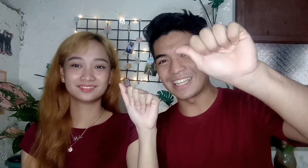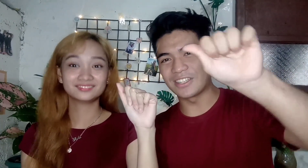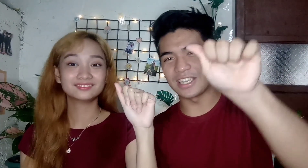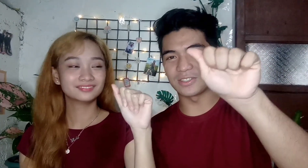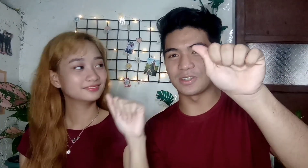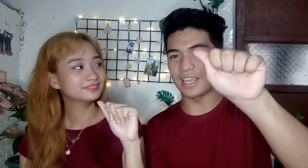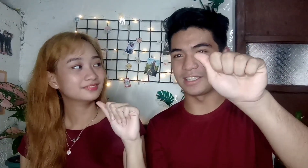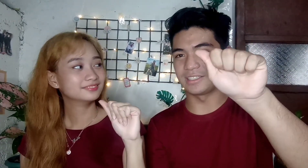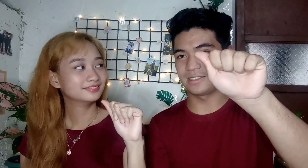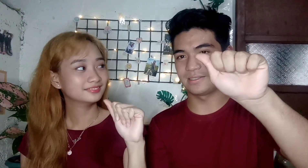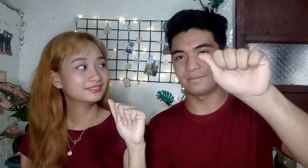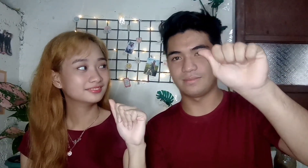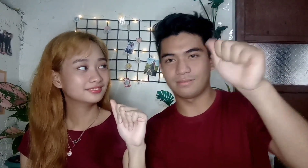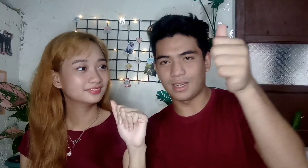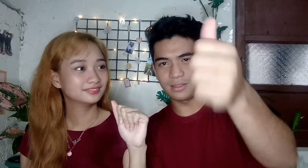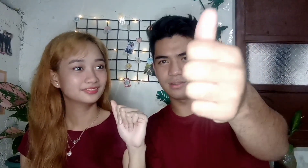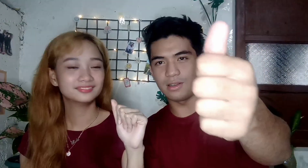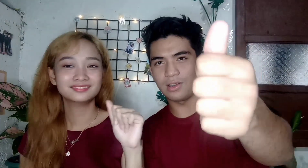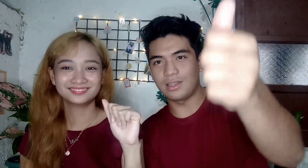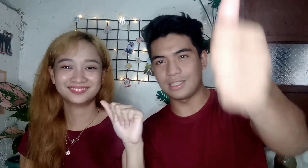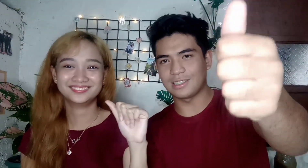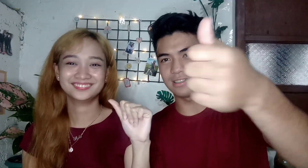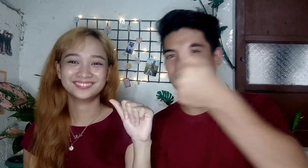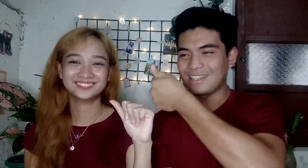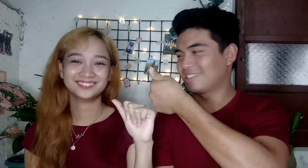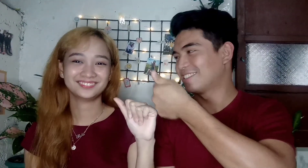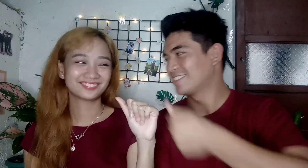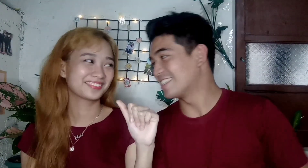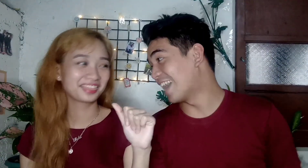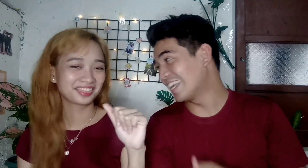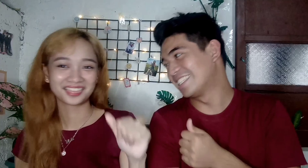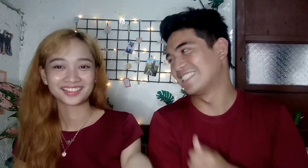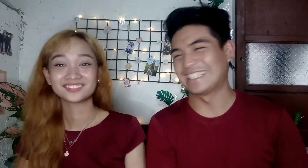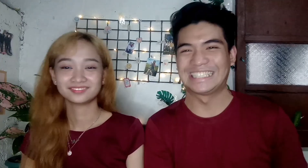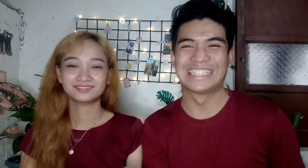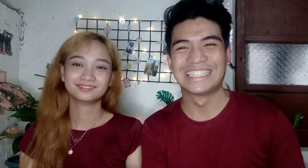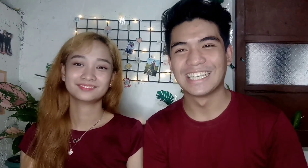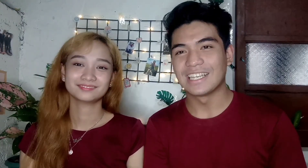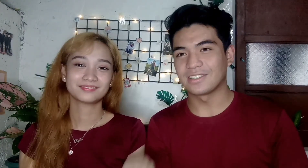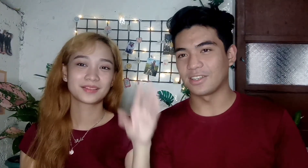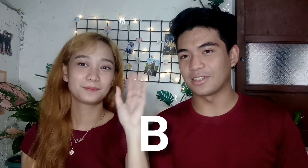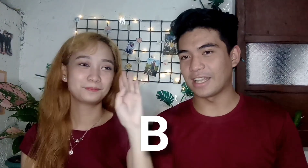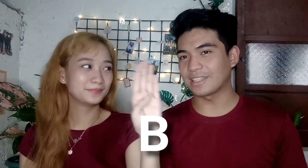Eto, guys, yung A. Parang, okay. Yeah. So, next,